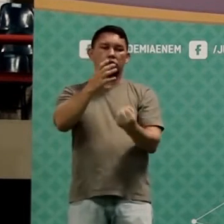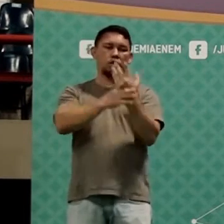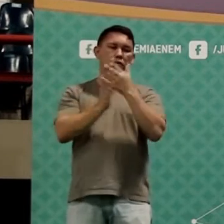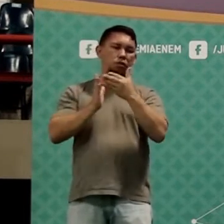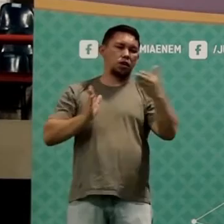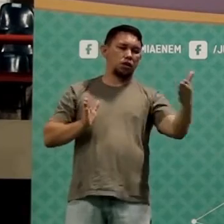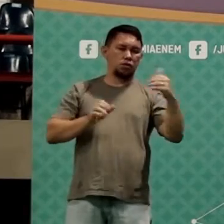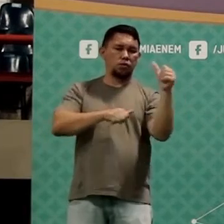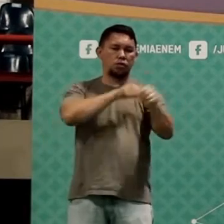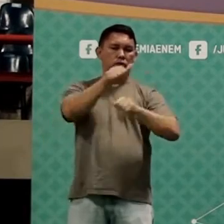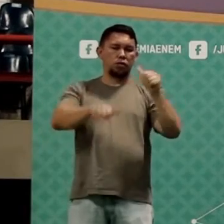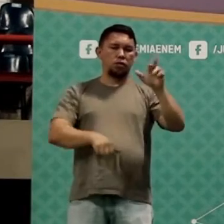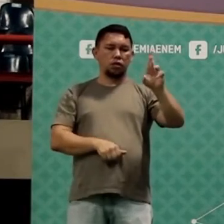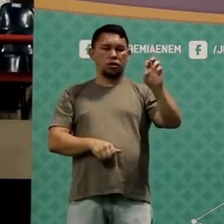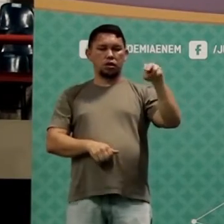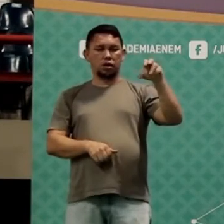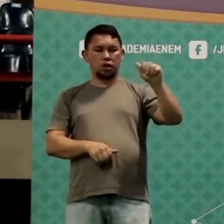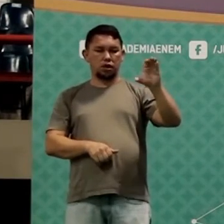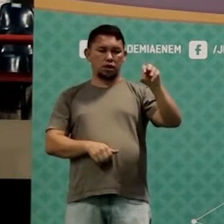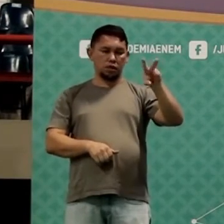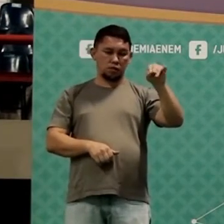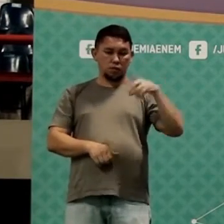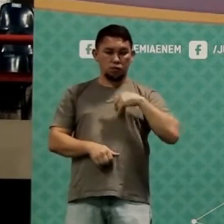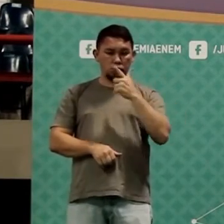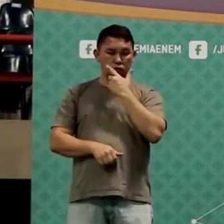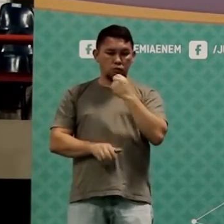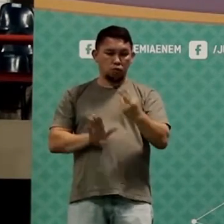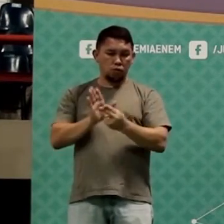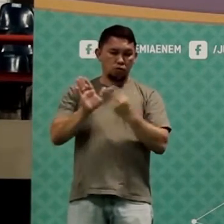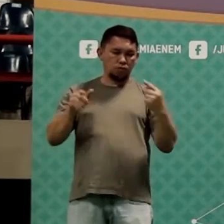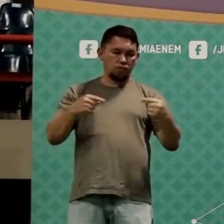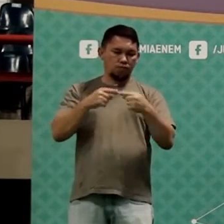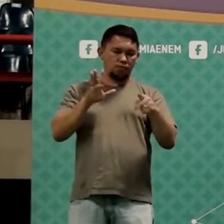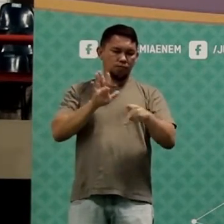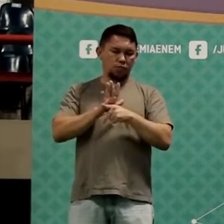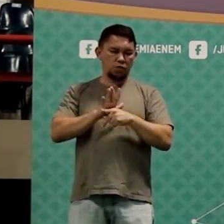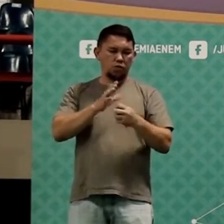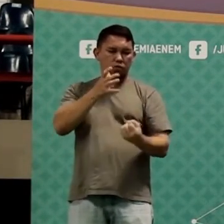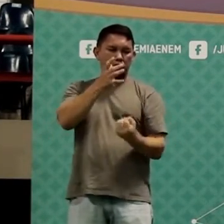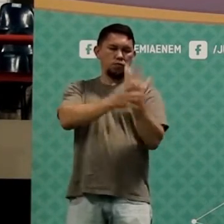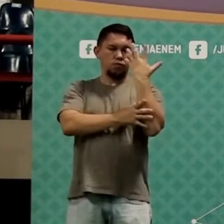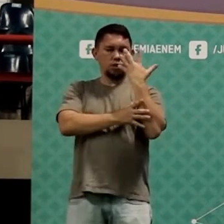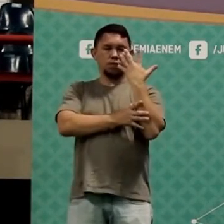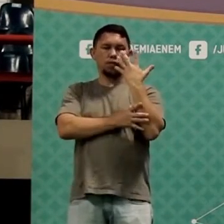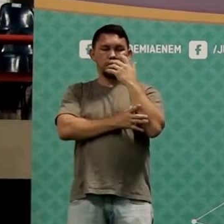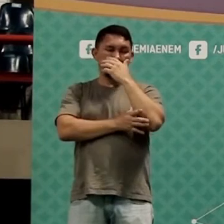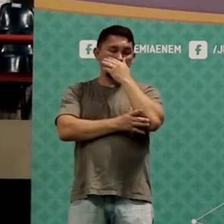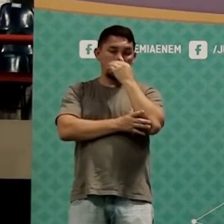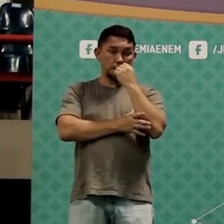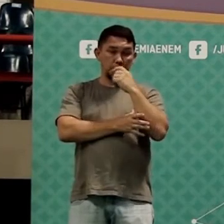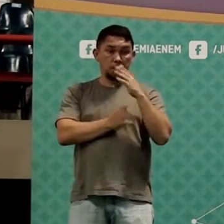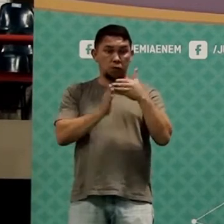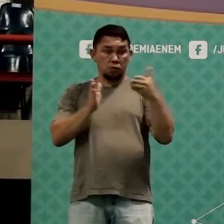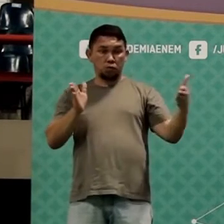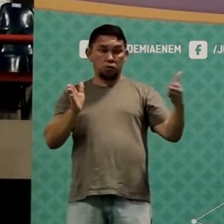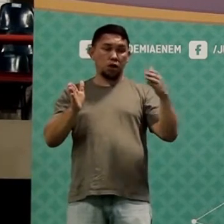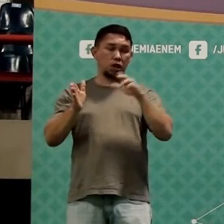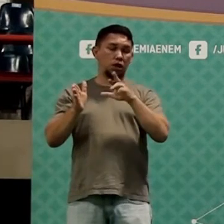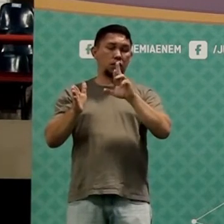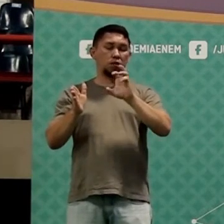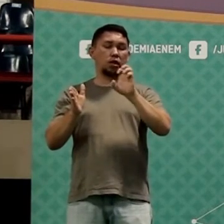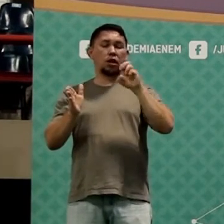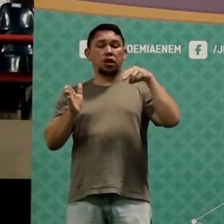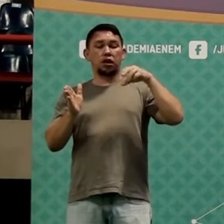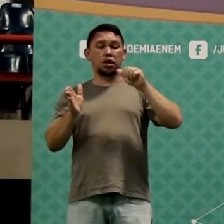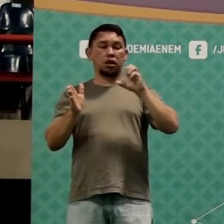Renascimento. Michelangelo, a criação. Primeiro de tudo, a gente sabe que o Renascimento tem alguns